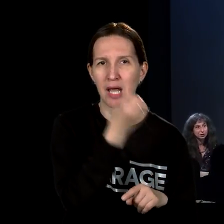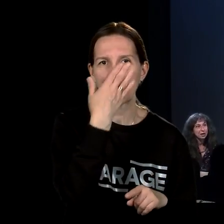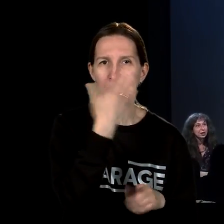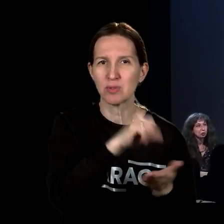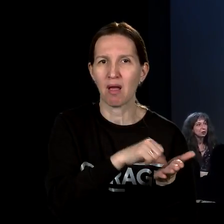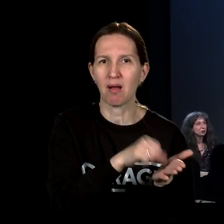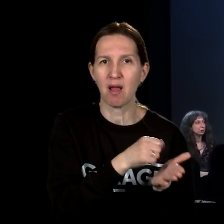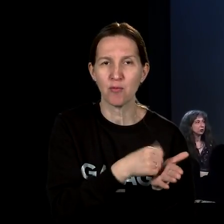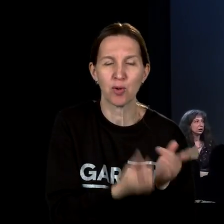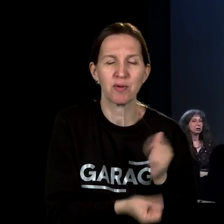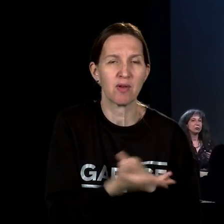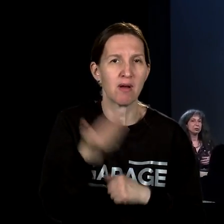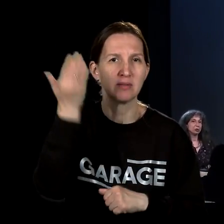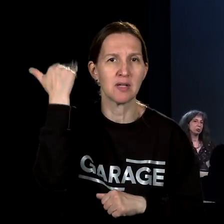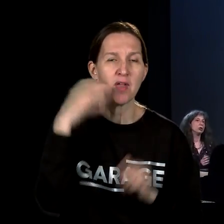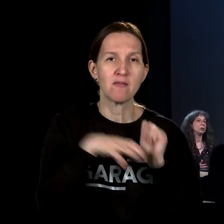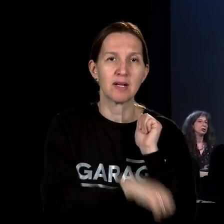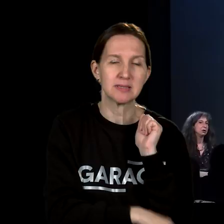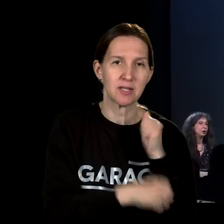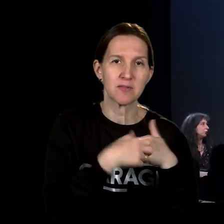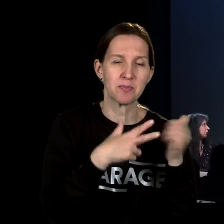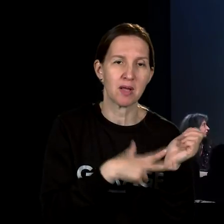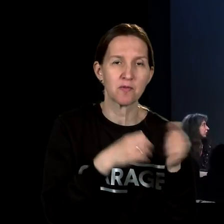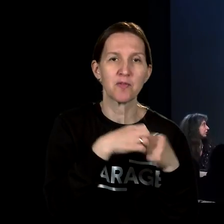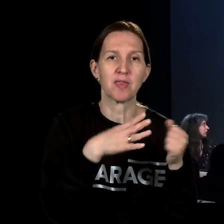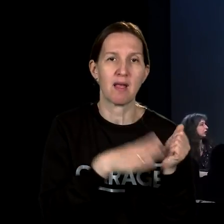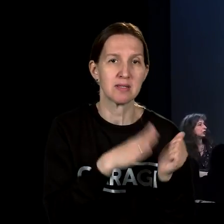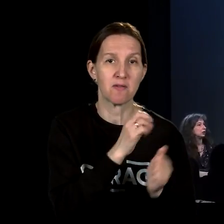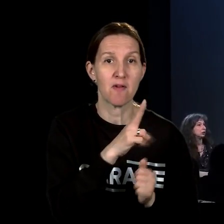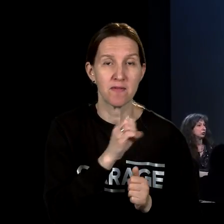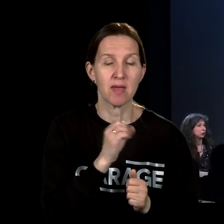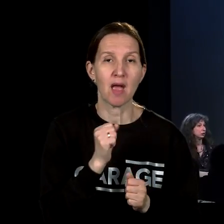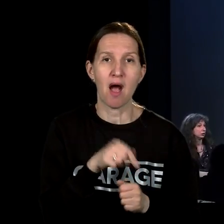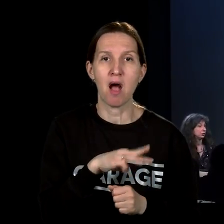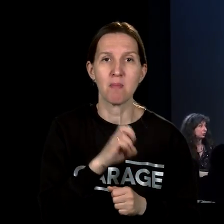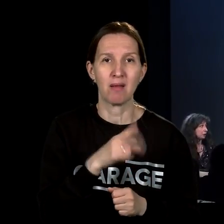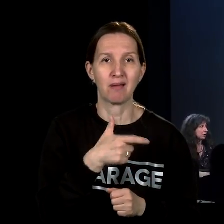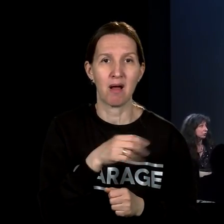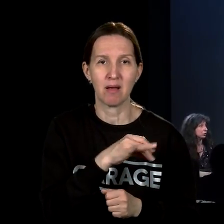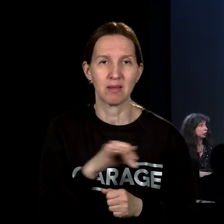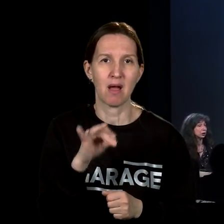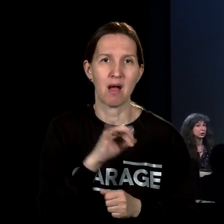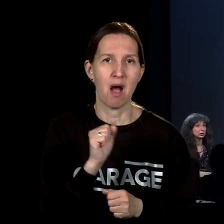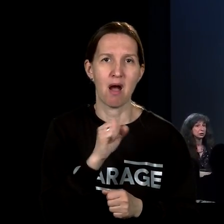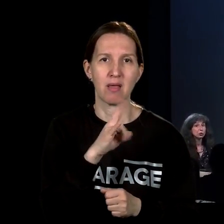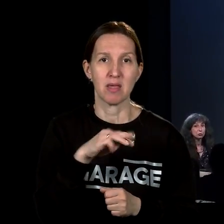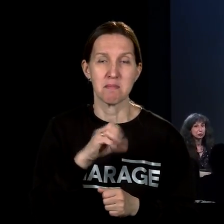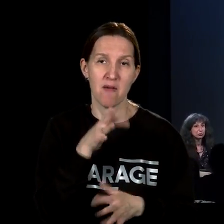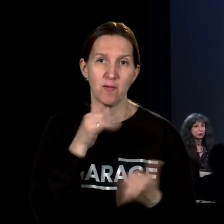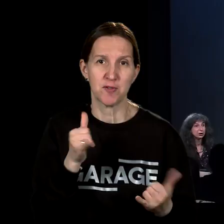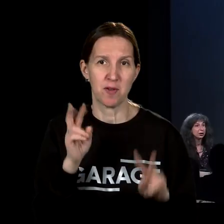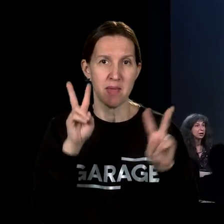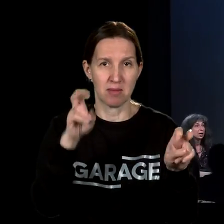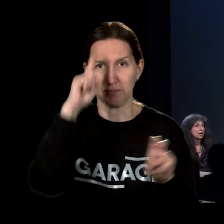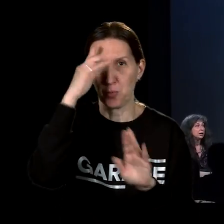18-19 веке, но при этом манга, аниме в таком более-менее современном понимании возникает после Второй